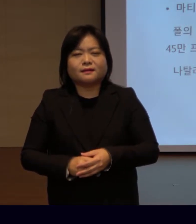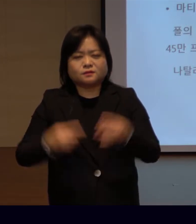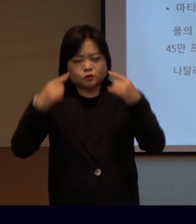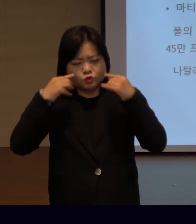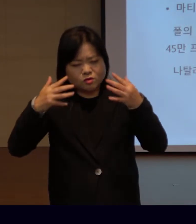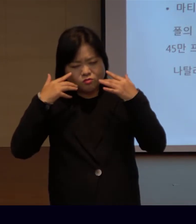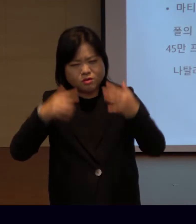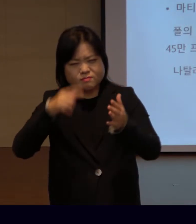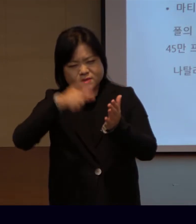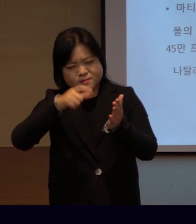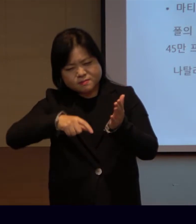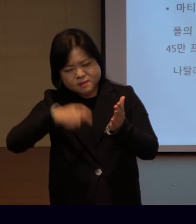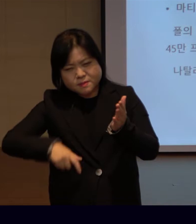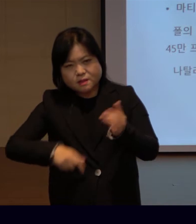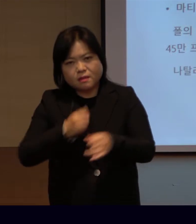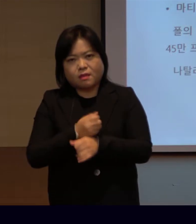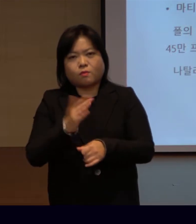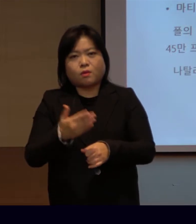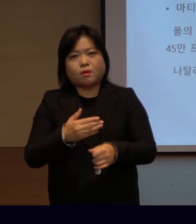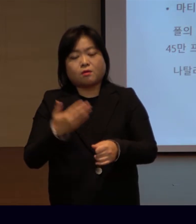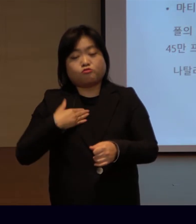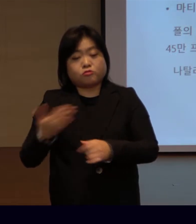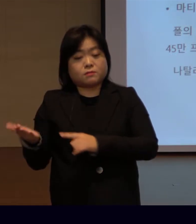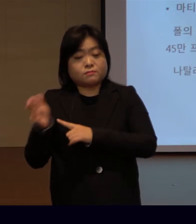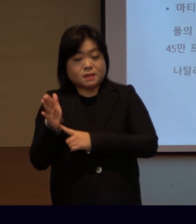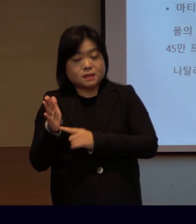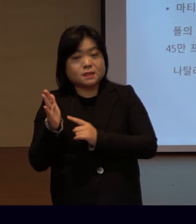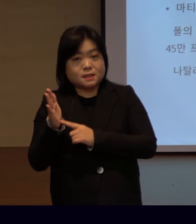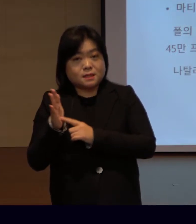정확한 재산 목록을 대라. 우리 재산 목록은